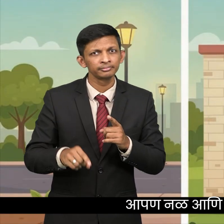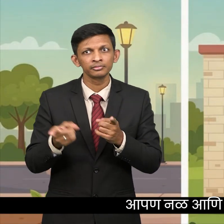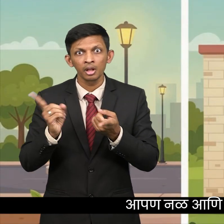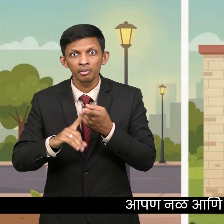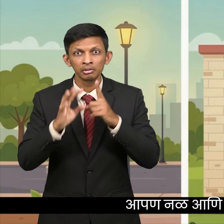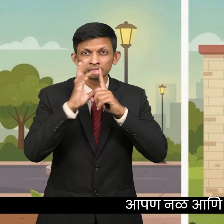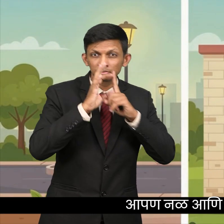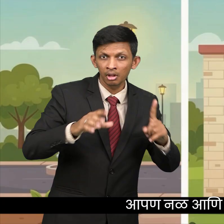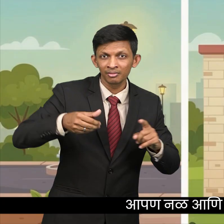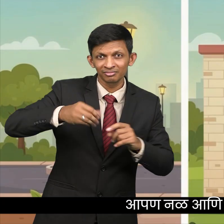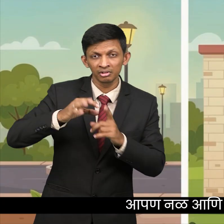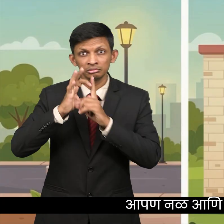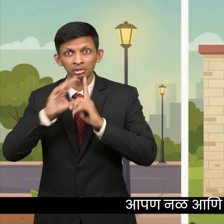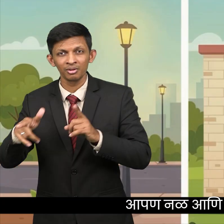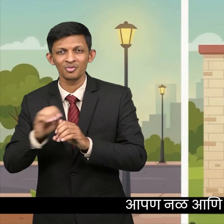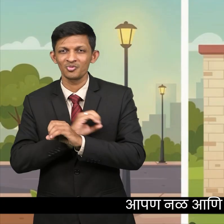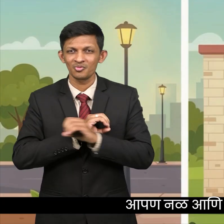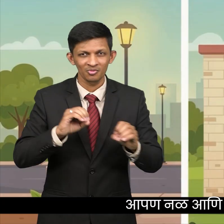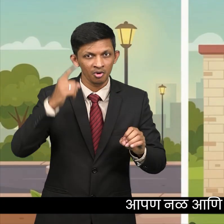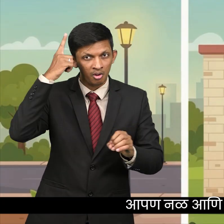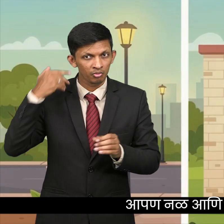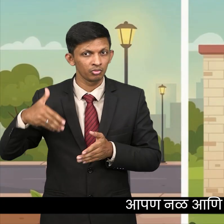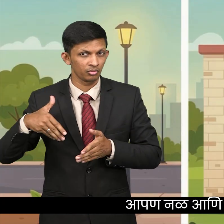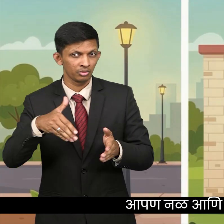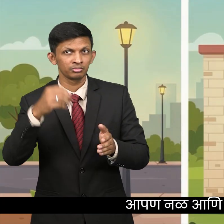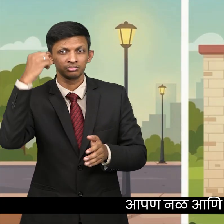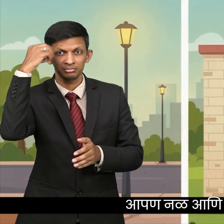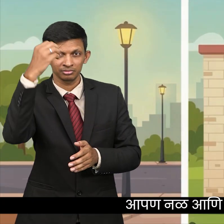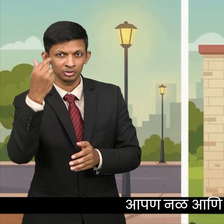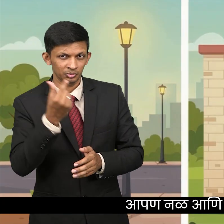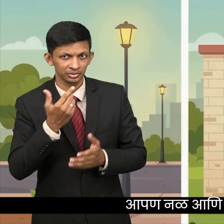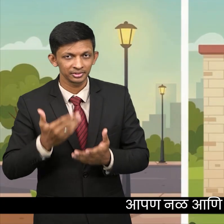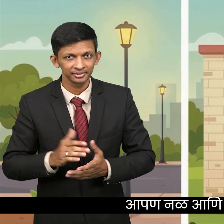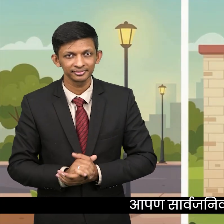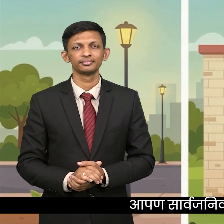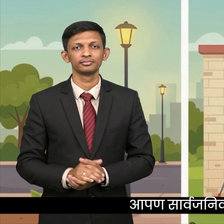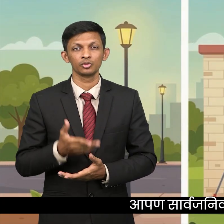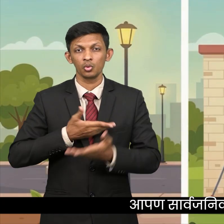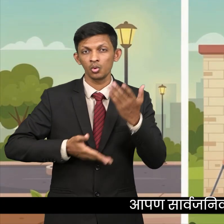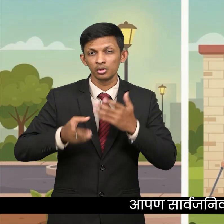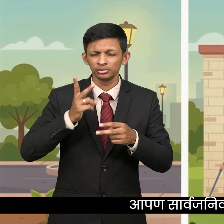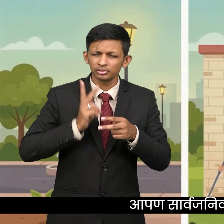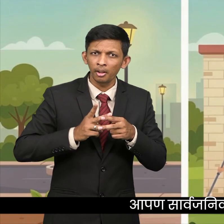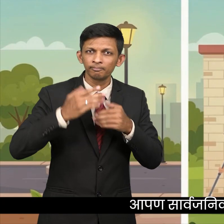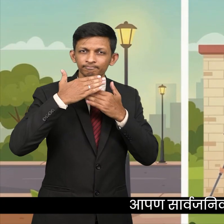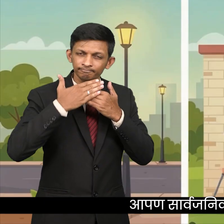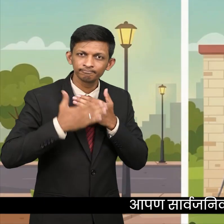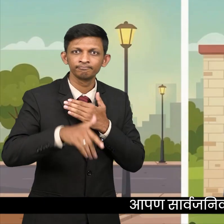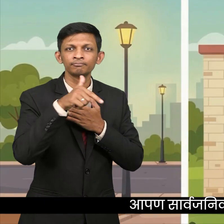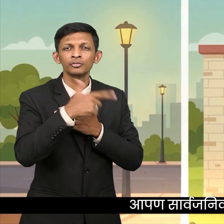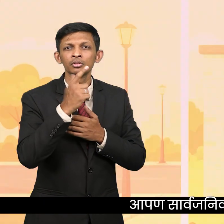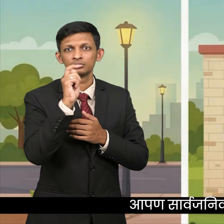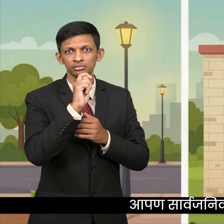आपण नळ आणि रस्त्यावरील दिवे खराब करू नयेत. आपण